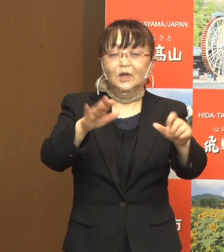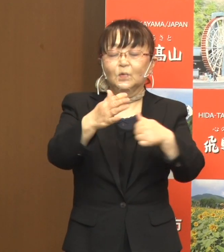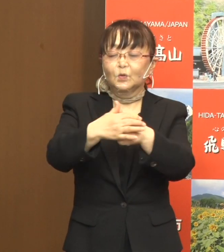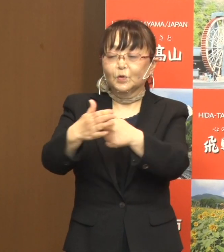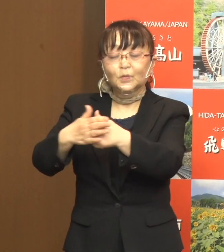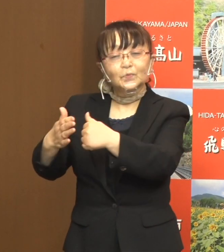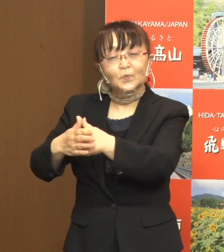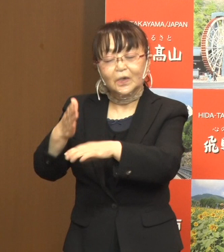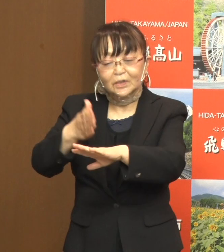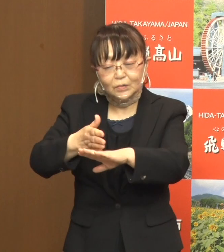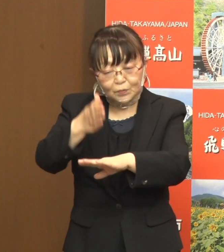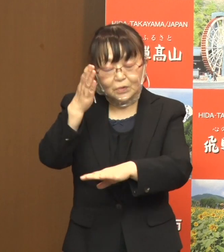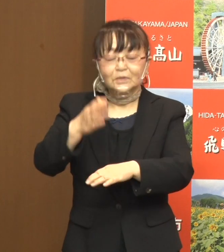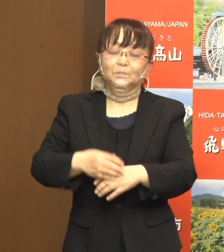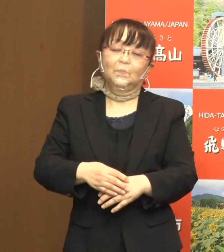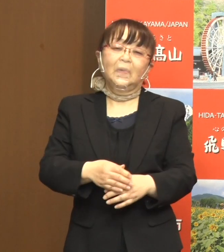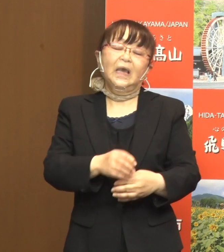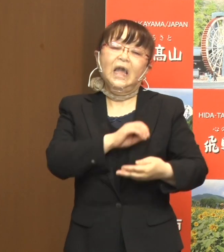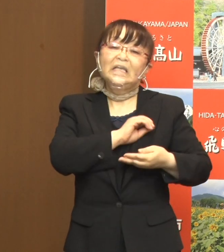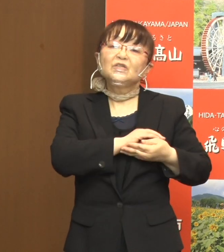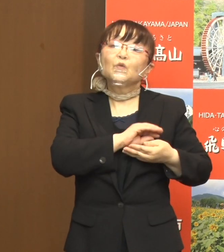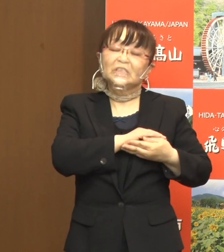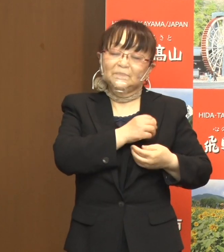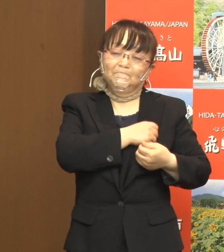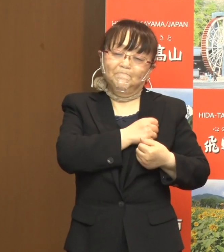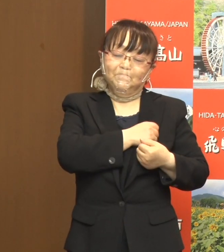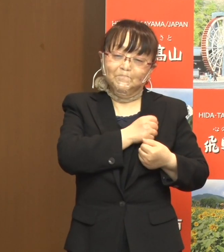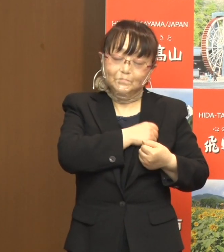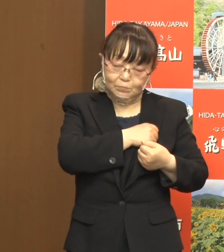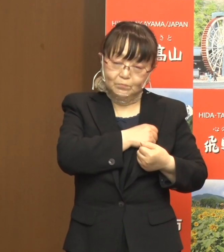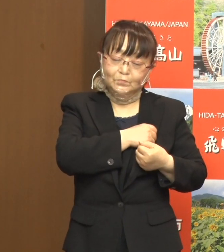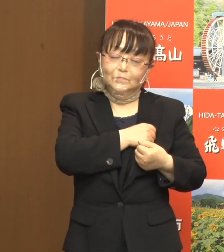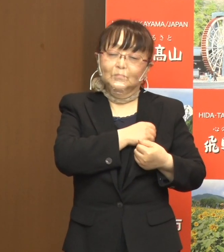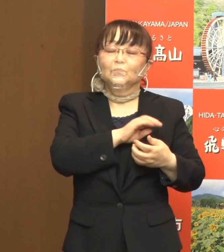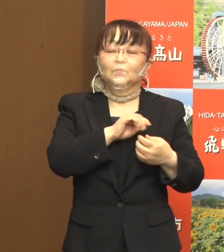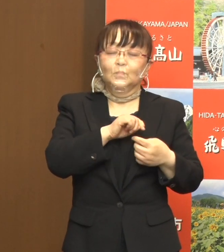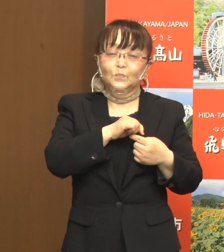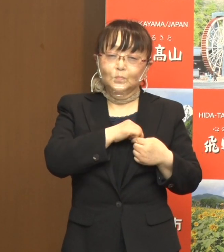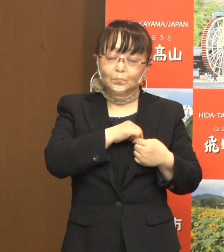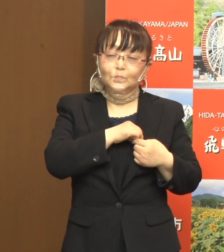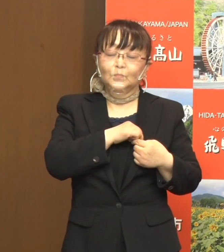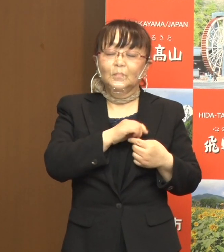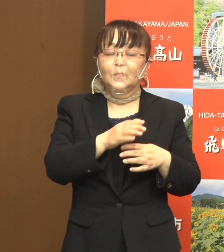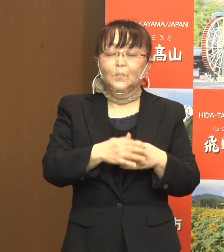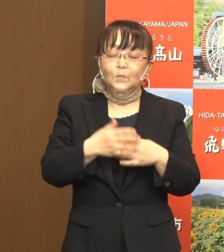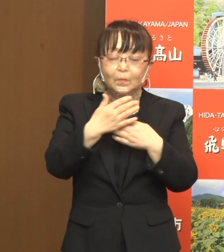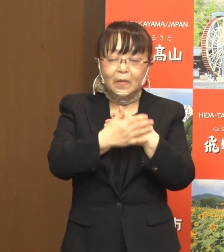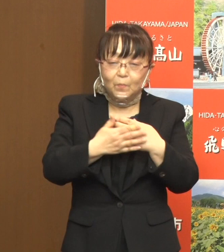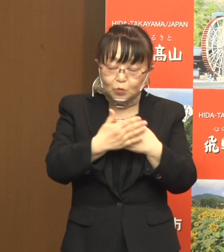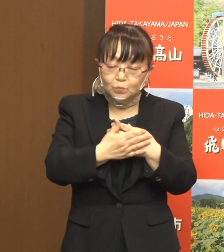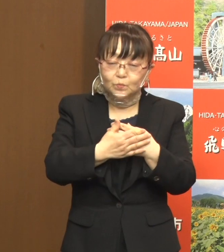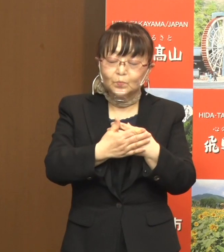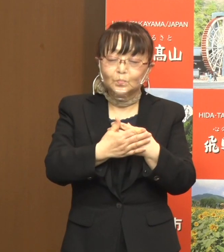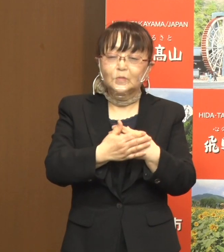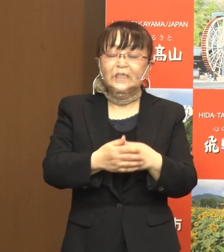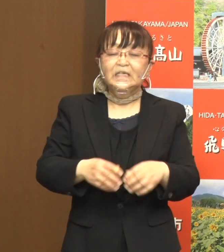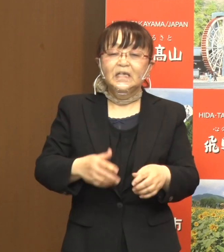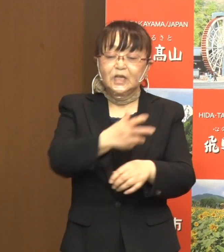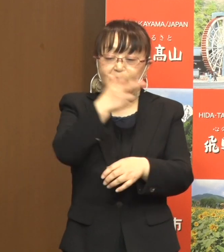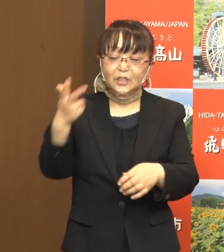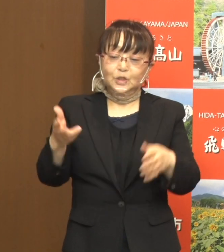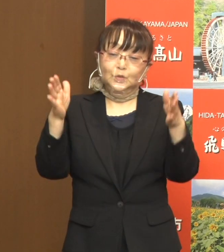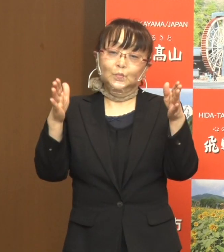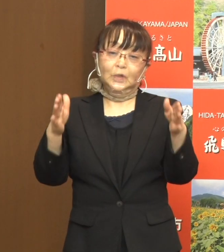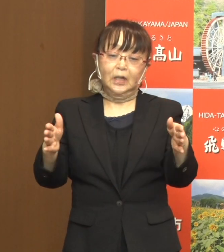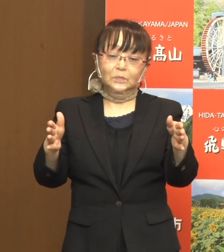として命と治療を守るため一丸となって2週間ファン戦車ジェロを目指して取り組んでいくこと